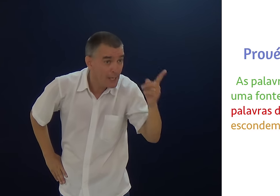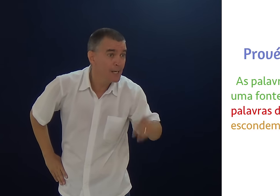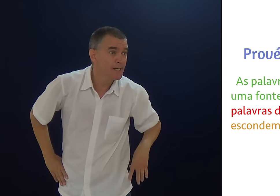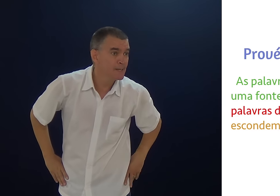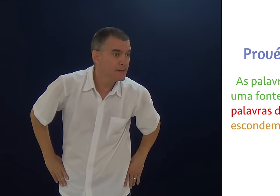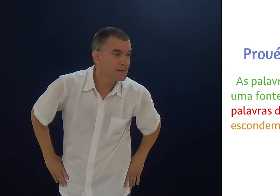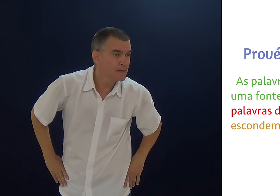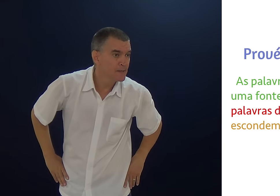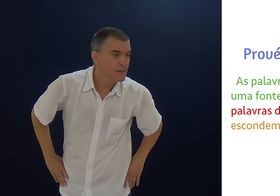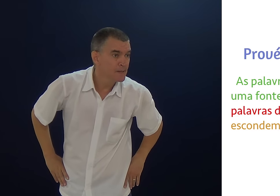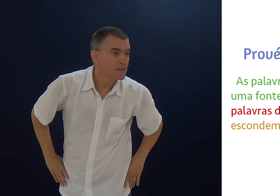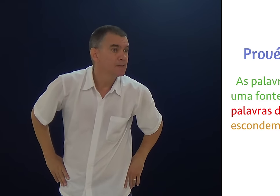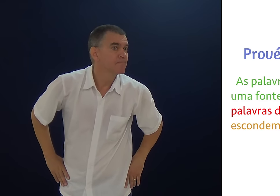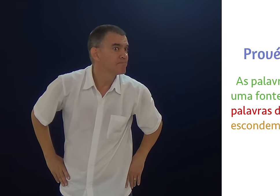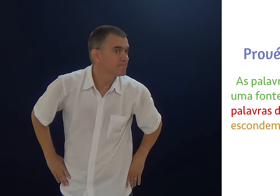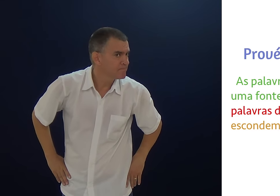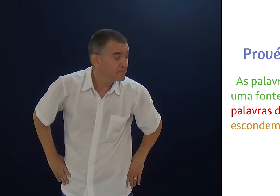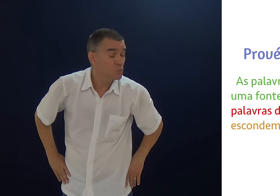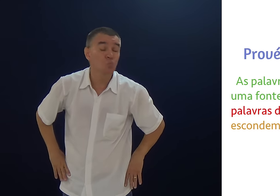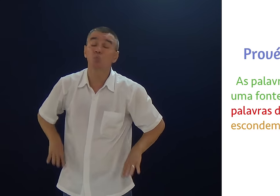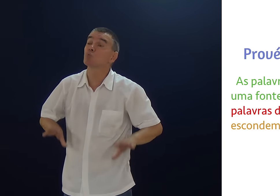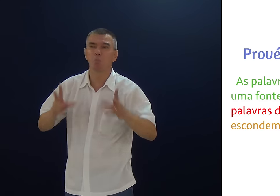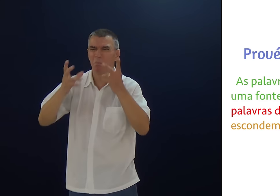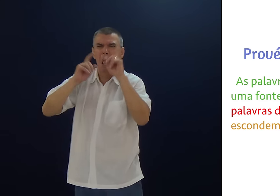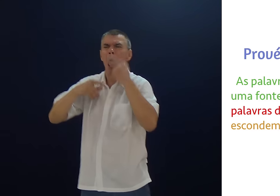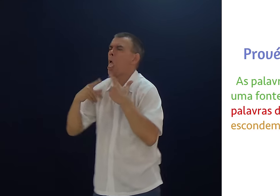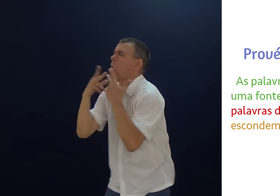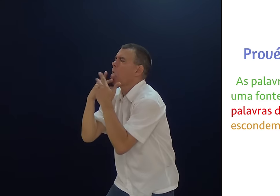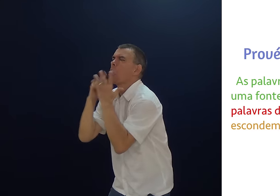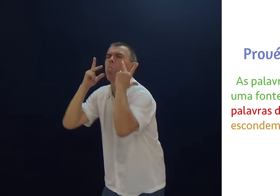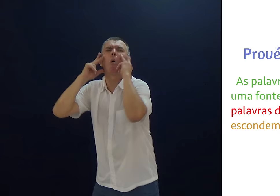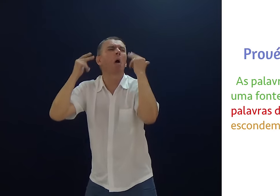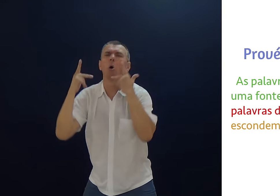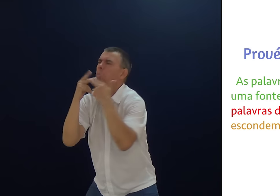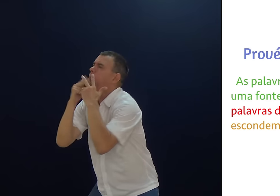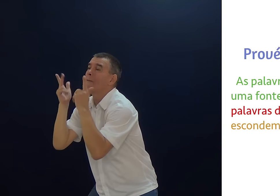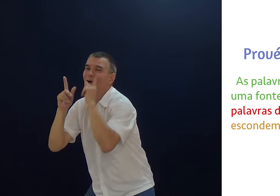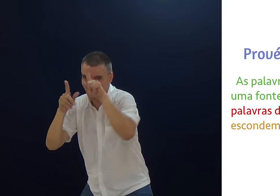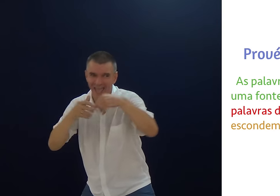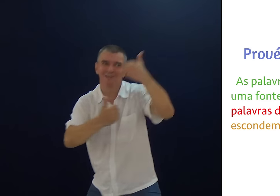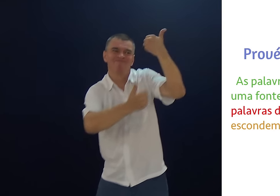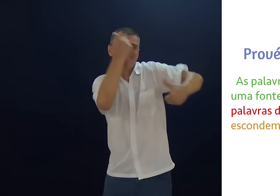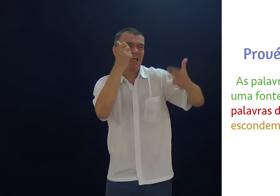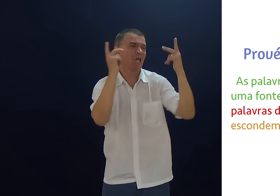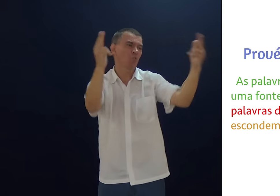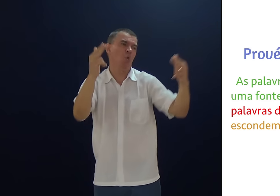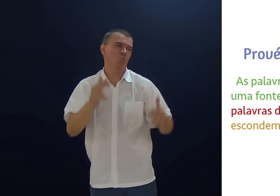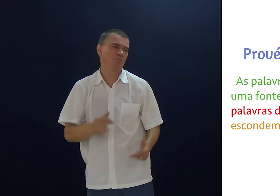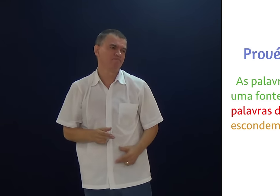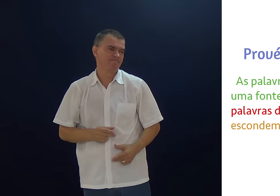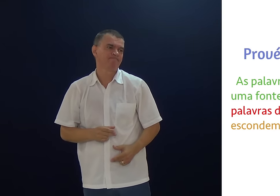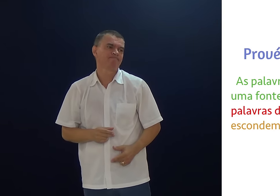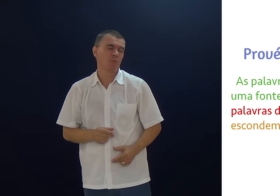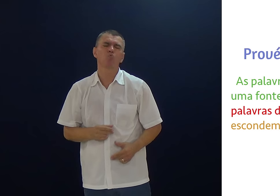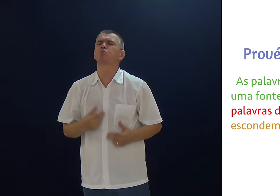é uma agressão a integridade de outras pessoas Ah não uma fofoquinha é normal não é